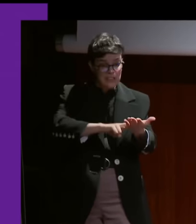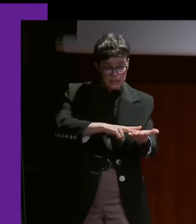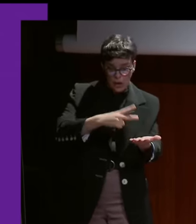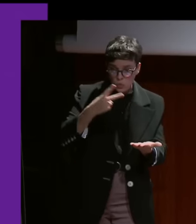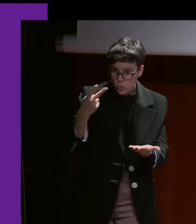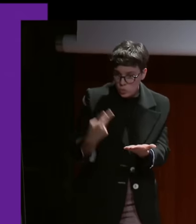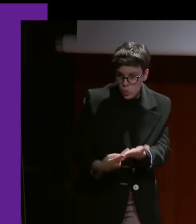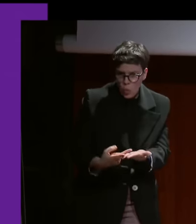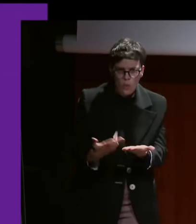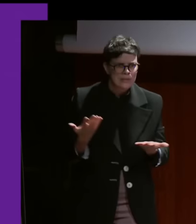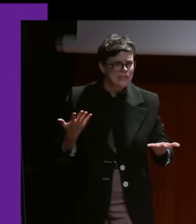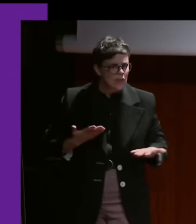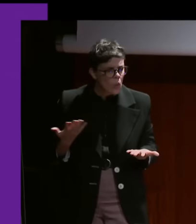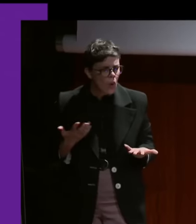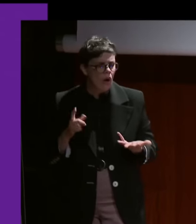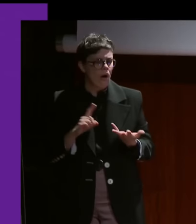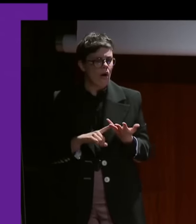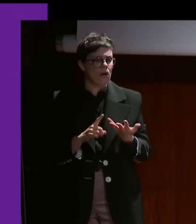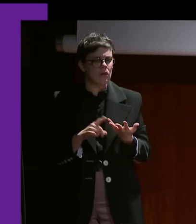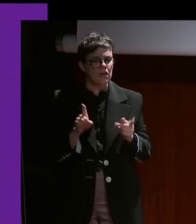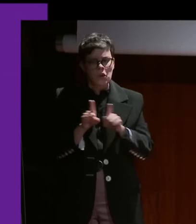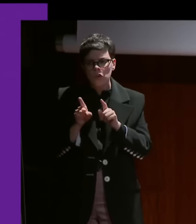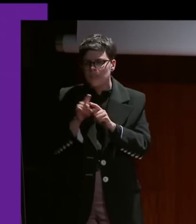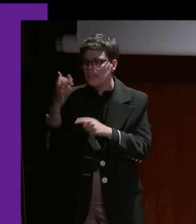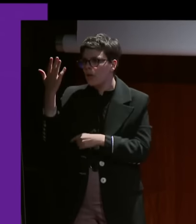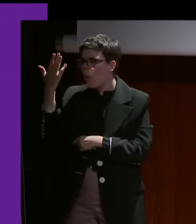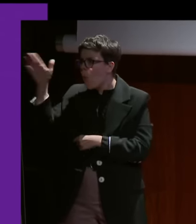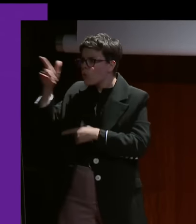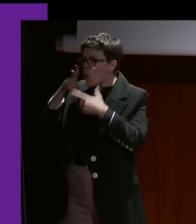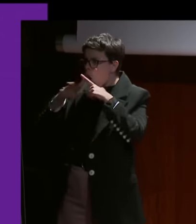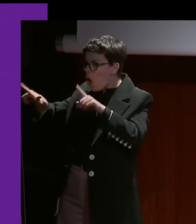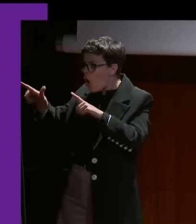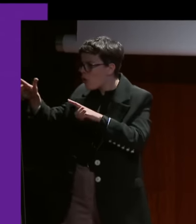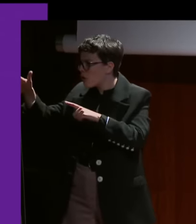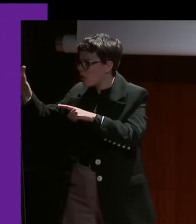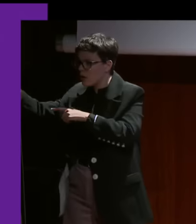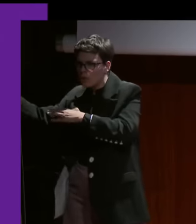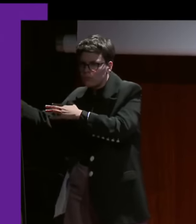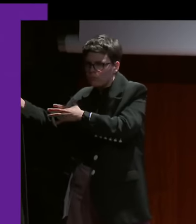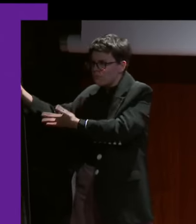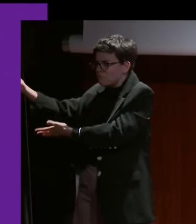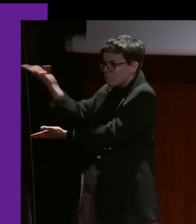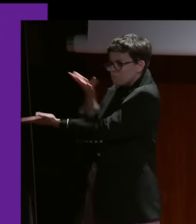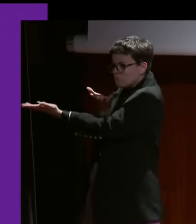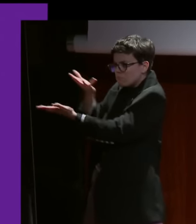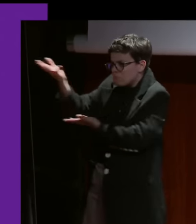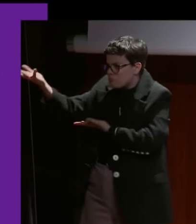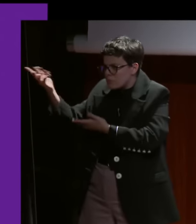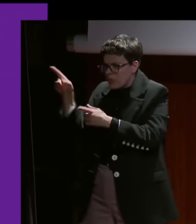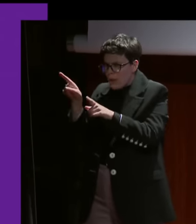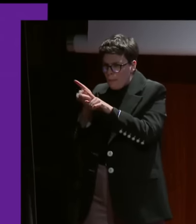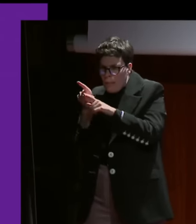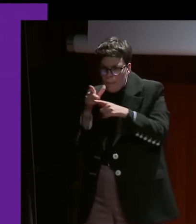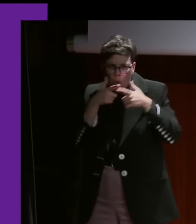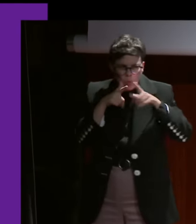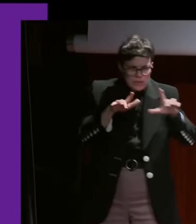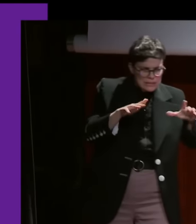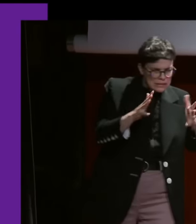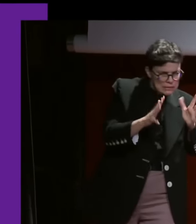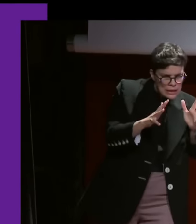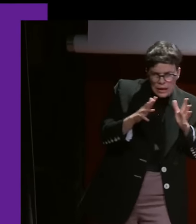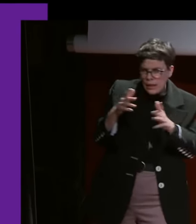communication, la traduction, qu'est-ce que c'est que la traduction ? Et puis, les